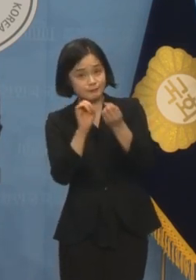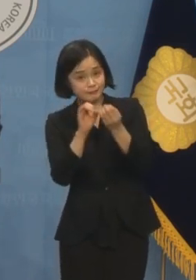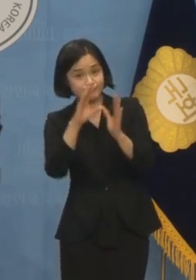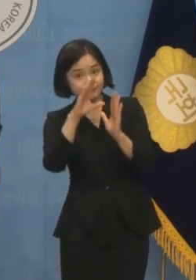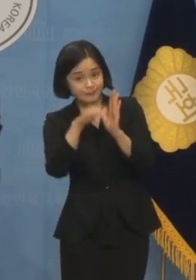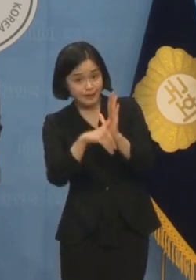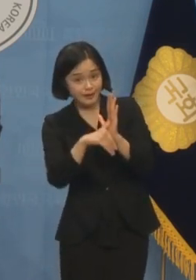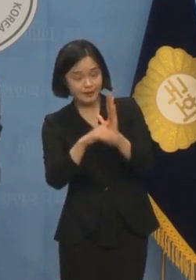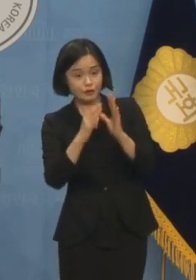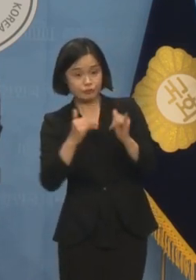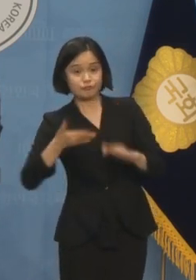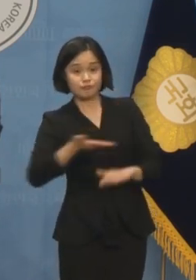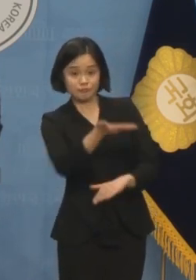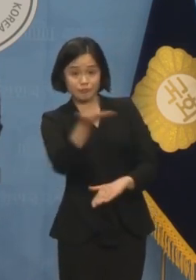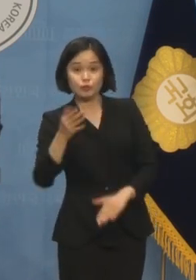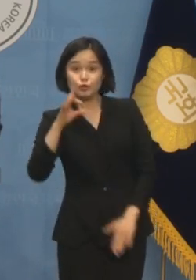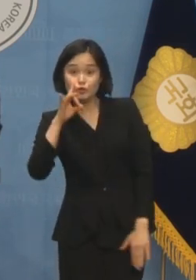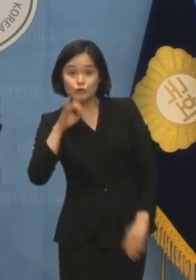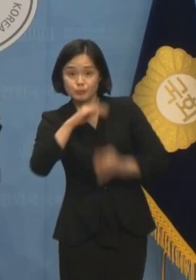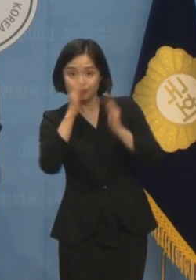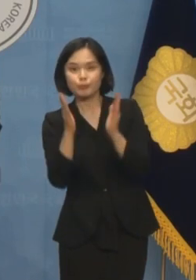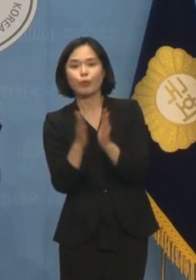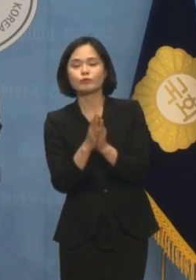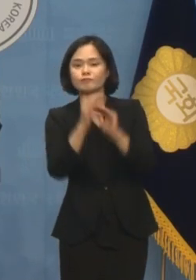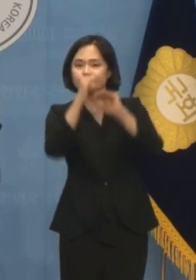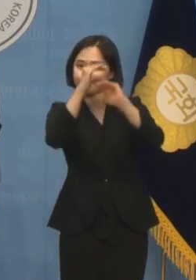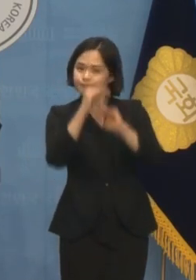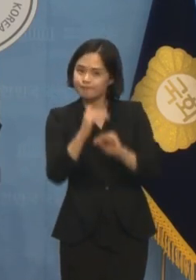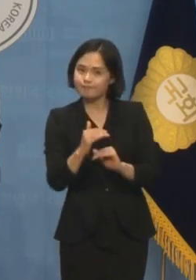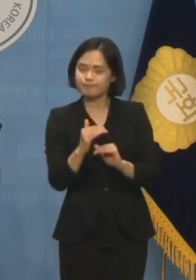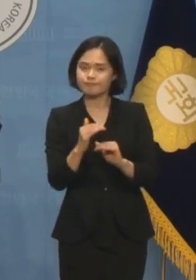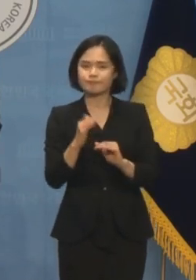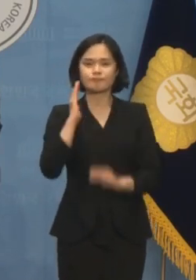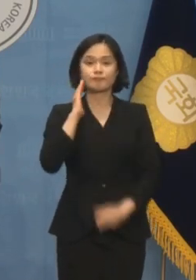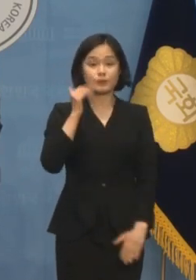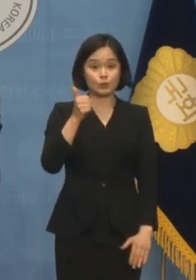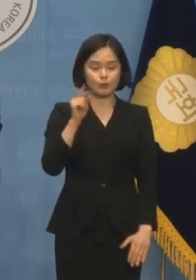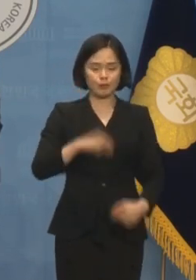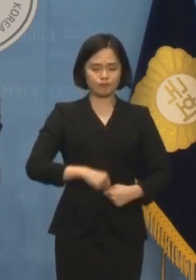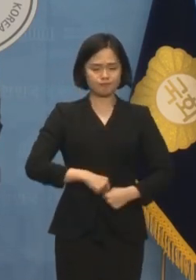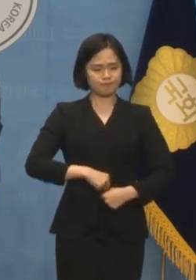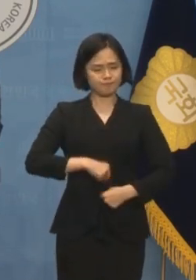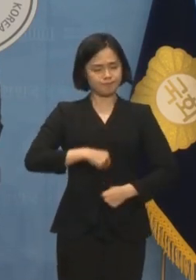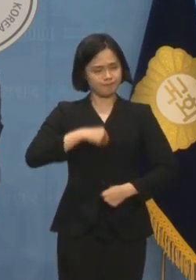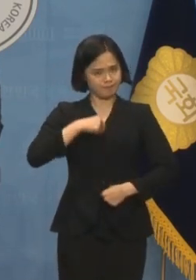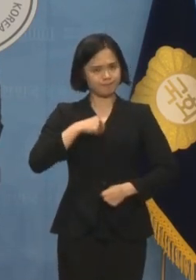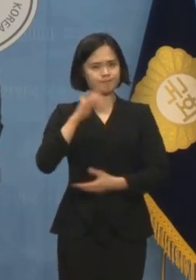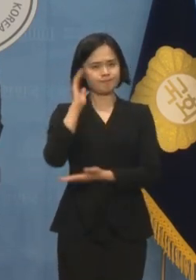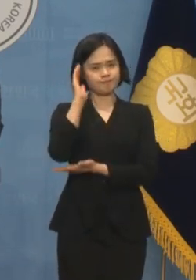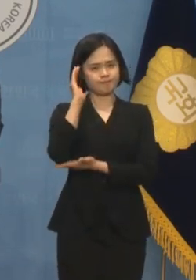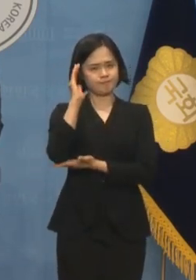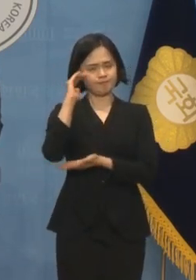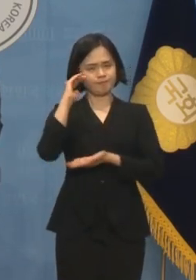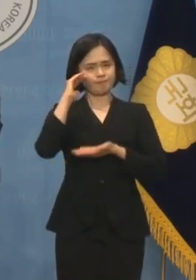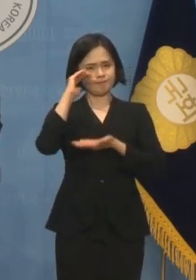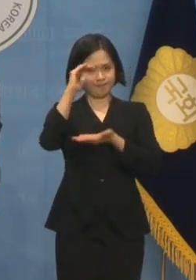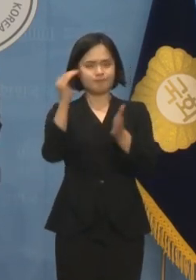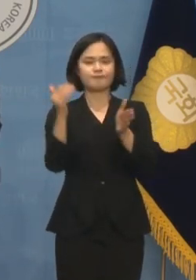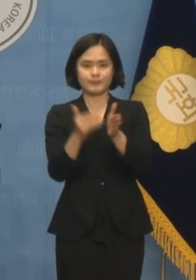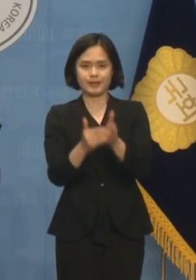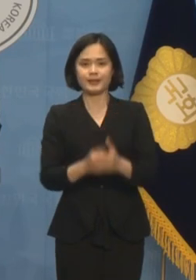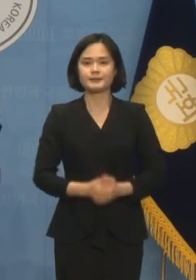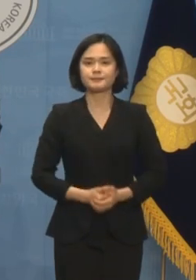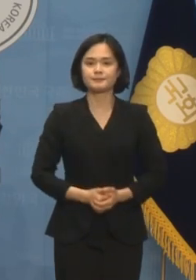궁금해할 모든 현안에 대해 대통령의 진실하고 허심탄회한 입장을 직접 들을 수